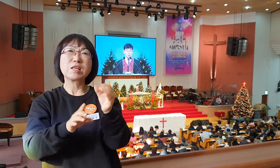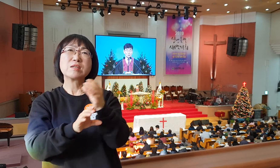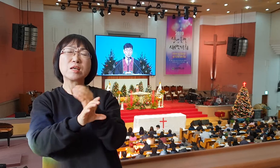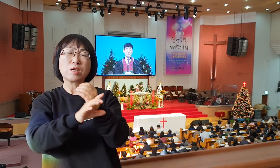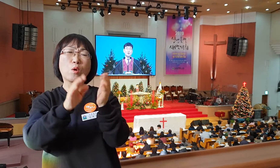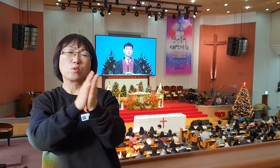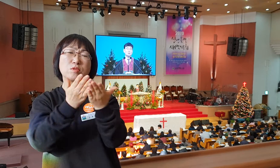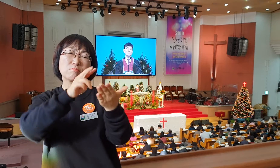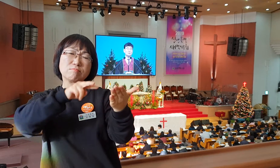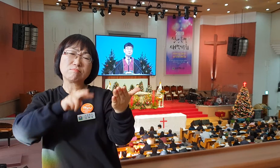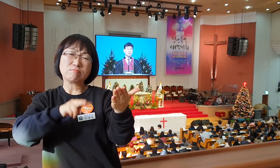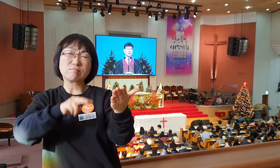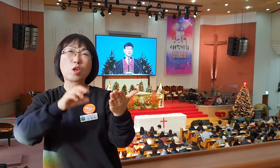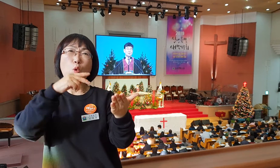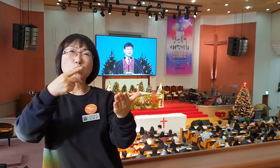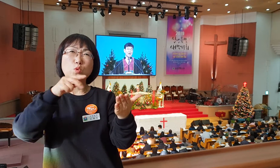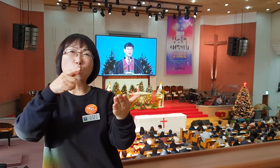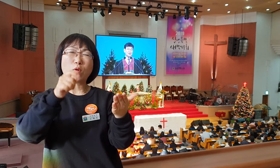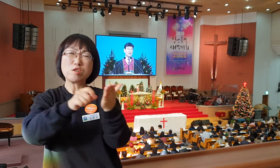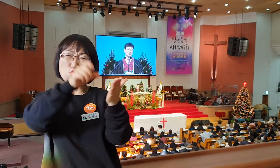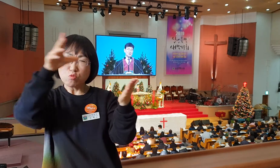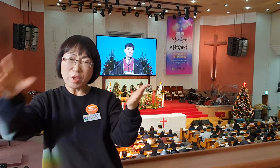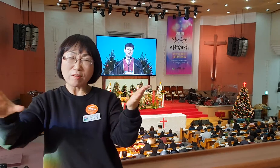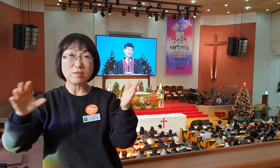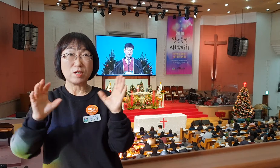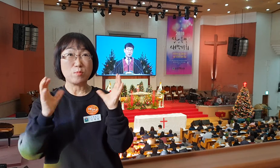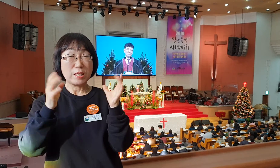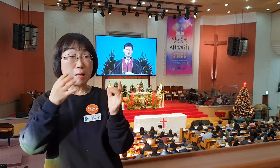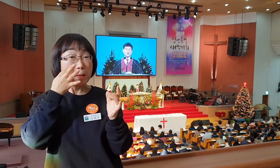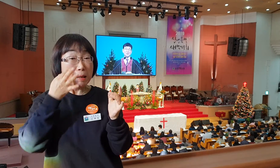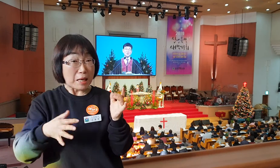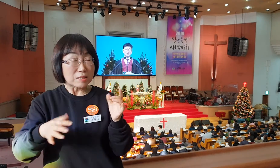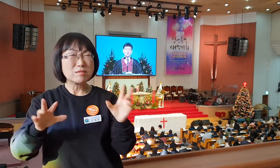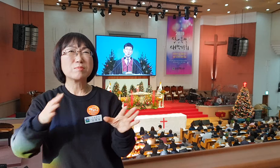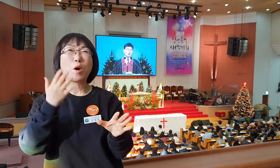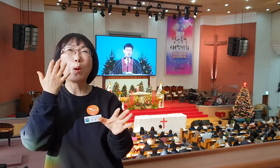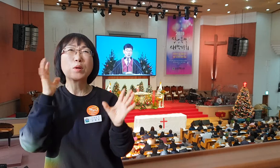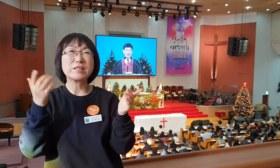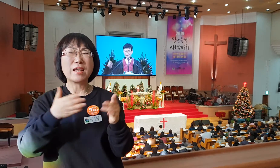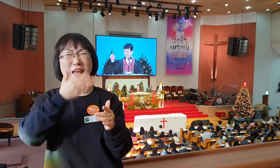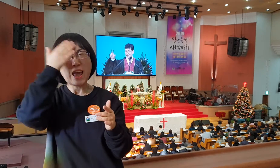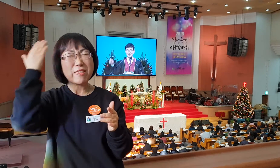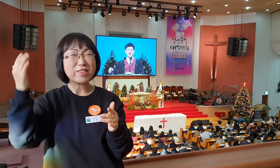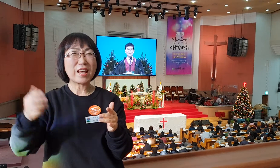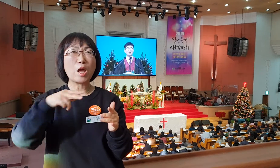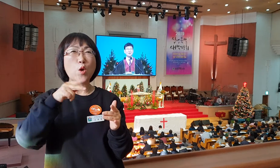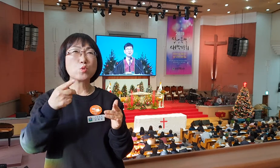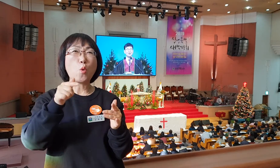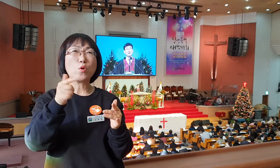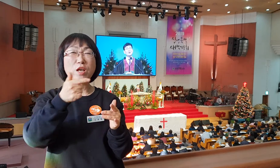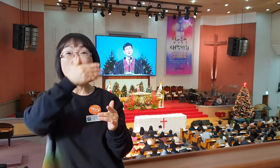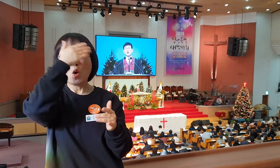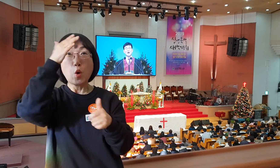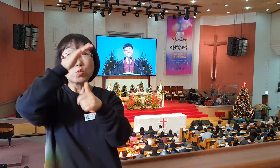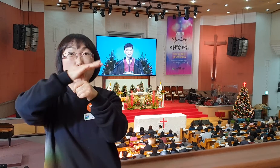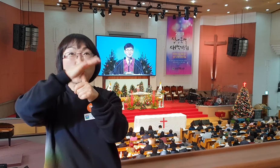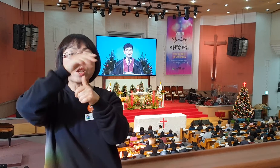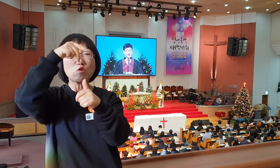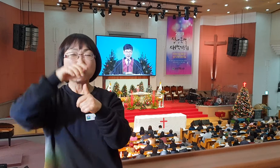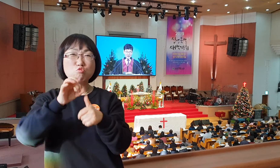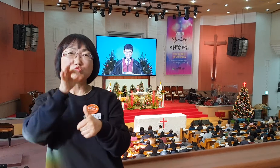문화적으로도 융성한 곳이고 지금은 아이들이 잘 보지 않는데 저 어렸을 때마다 소년중앙 이런 잡지가 있었어요. 거기